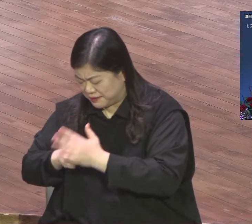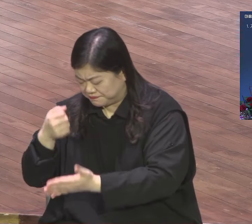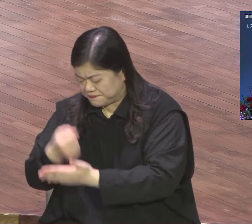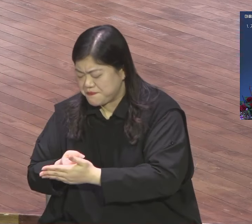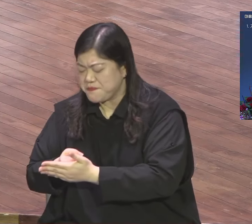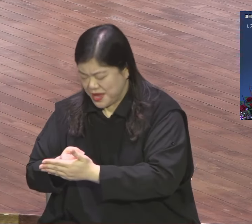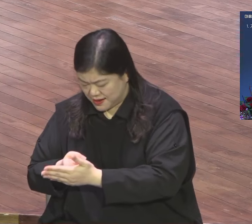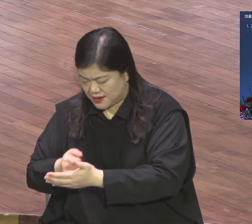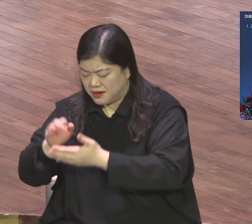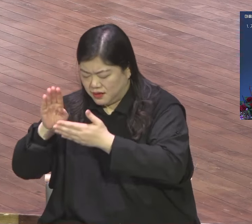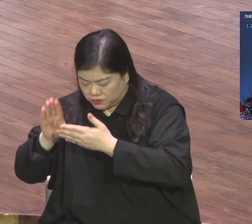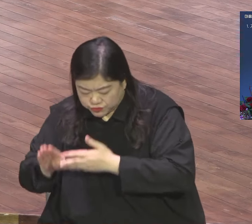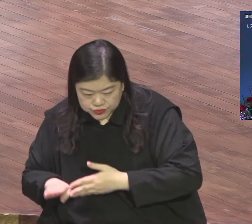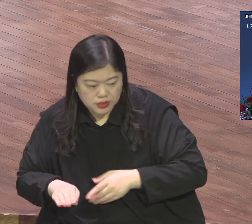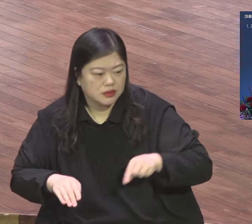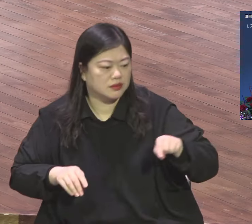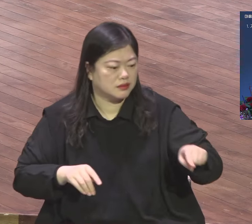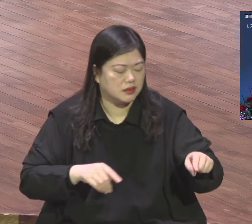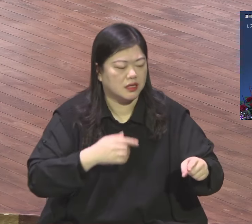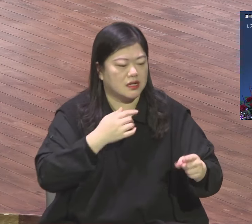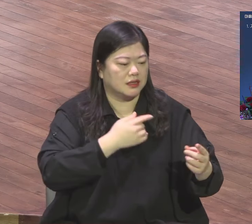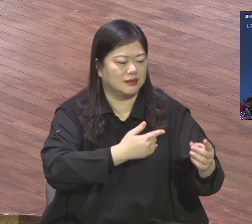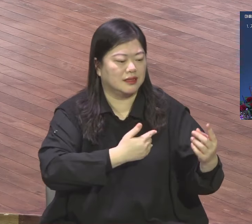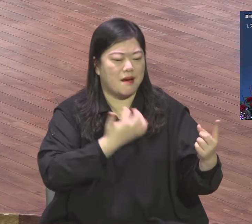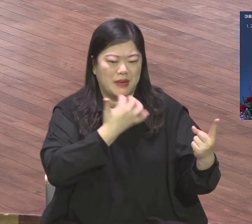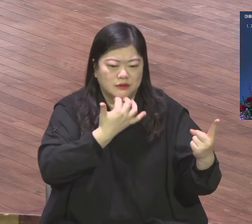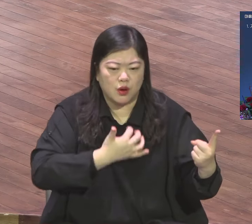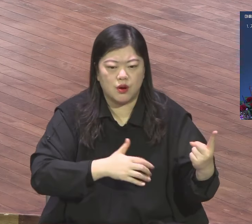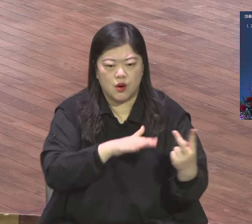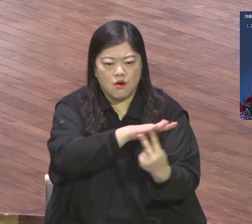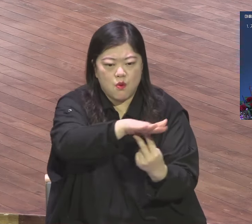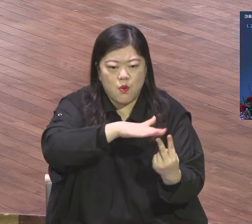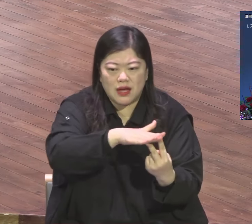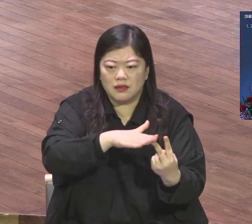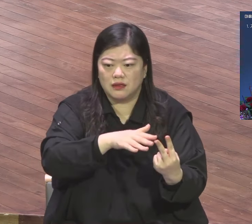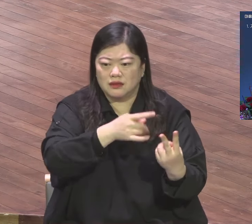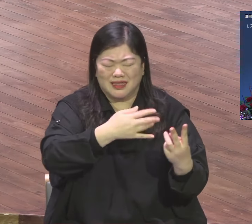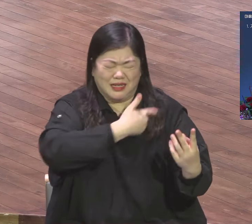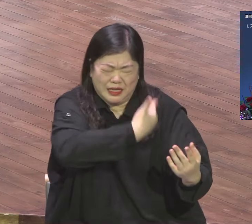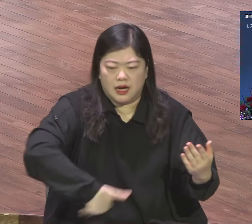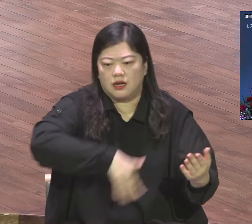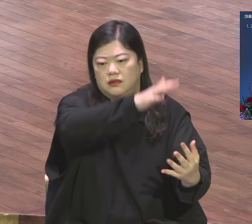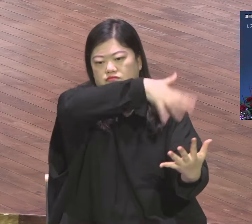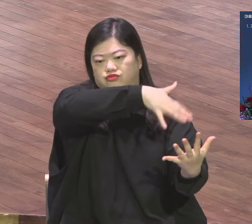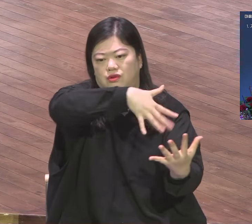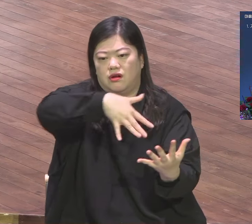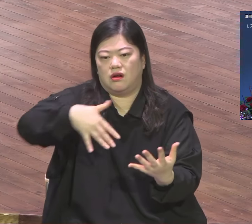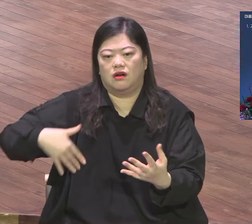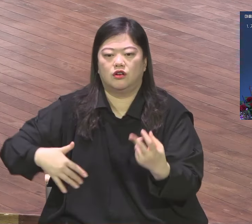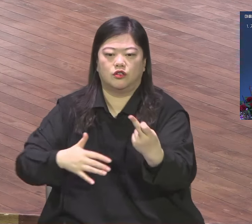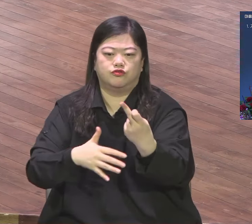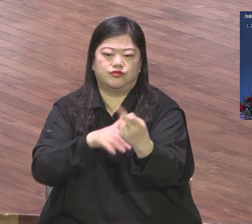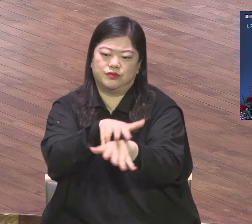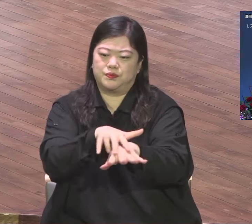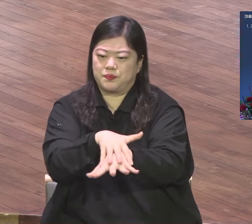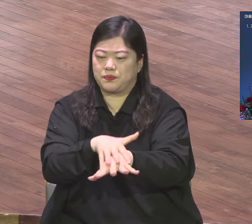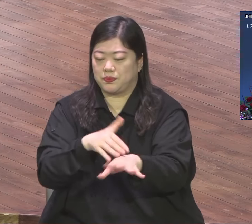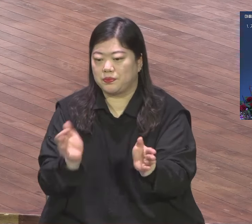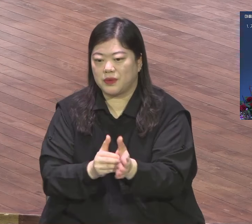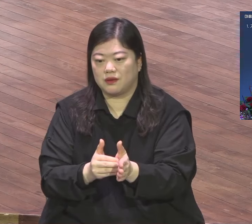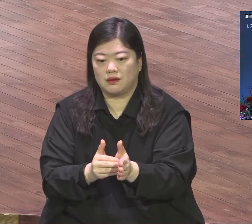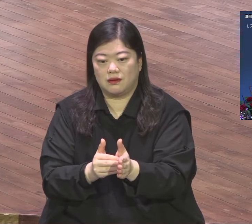특별히 십자가 지기 전에도 기도했다. 땀이 핏방울 되도록 그냥 기도한 것이 아니라 간절하게 땀이